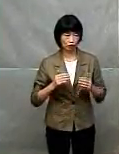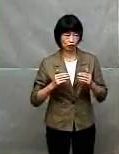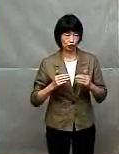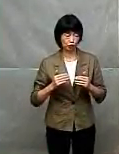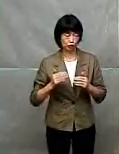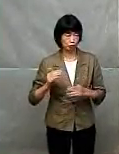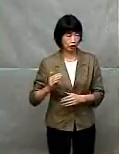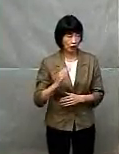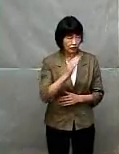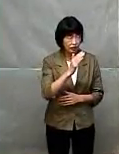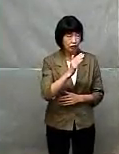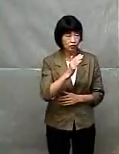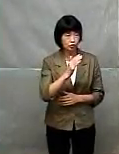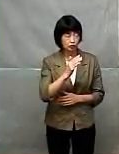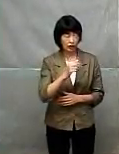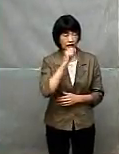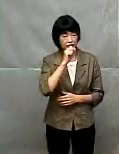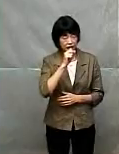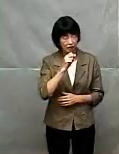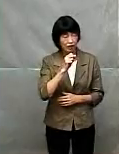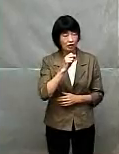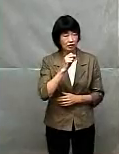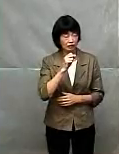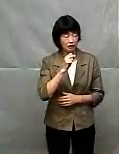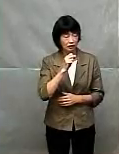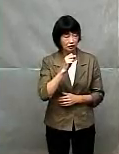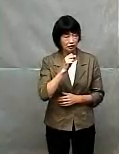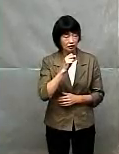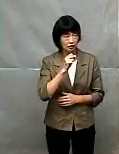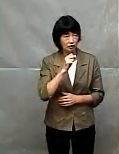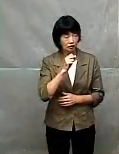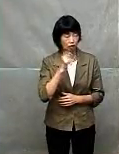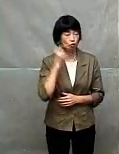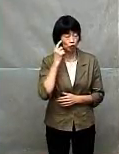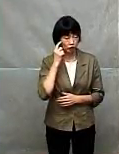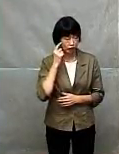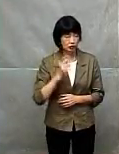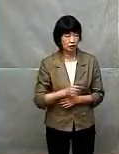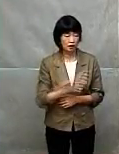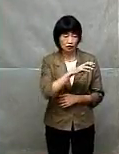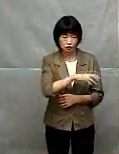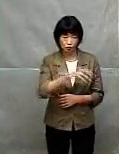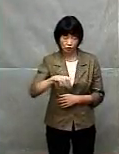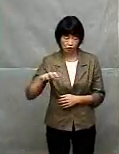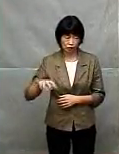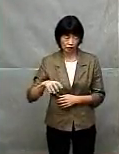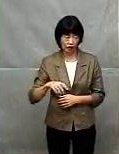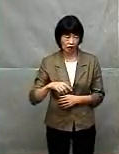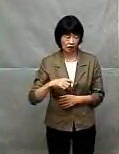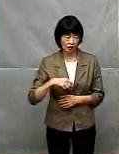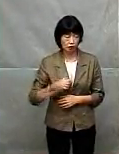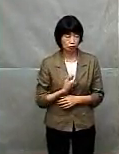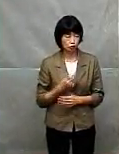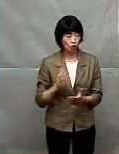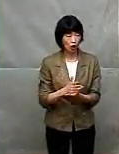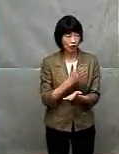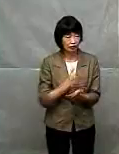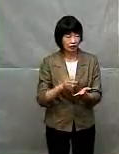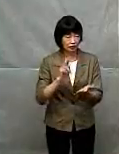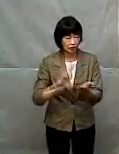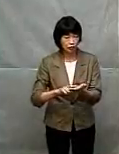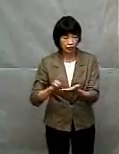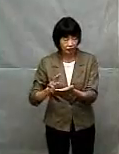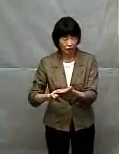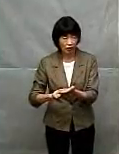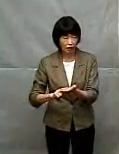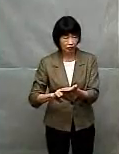くのが良いのではないかという、そういう趣旨から、それぞれが自らの判断で、決めたものと受け止